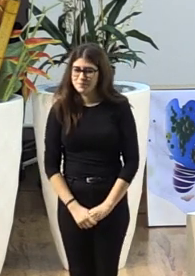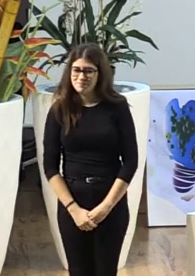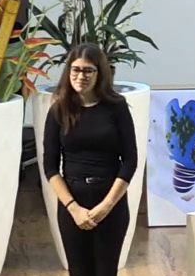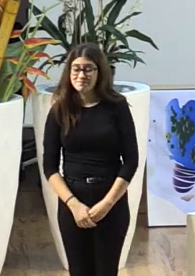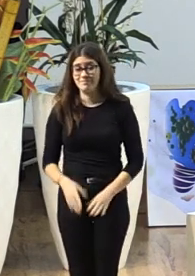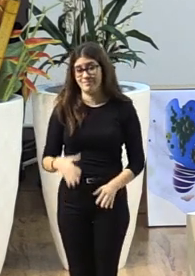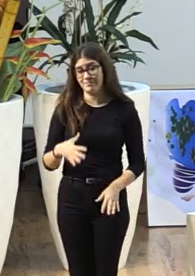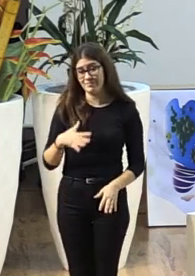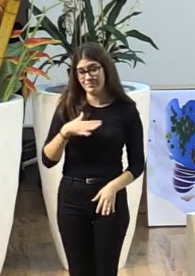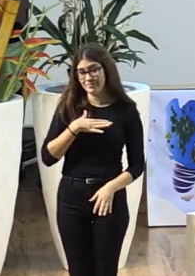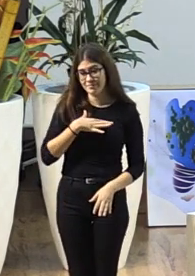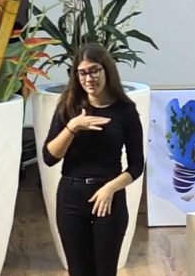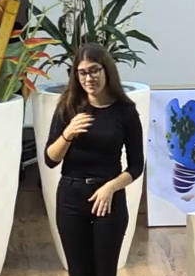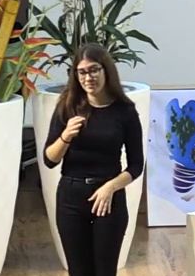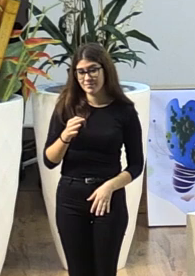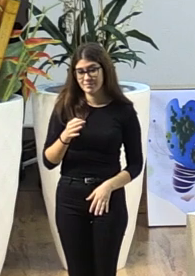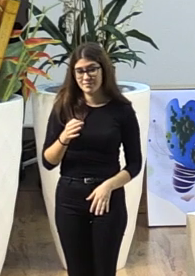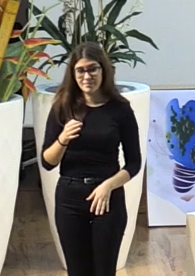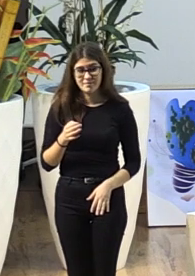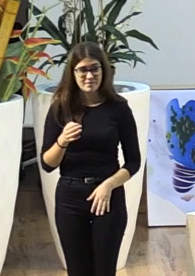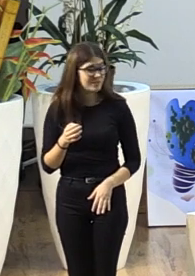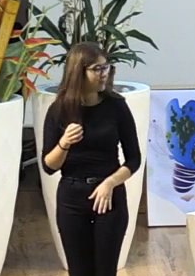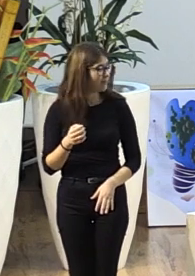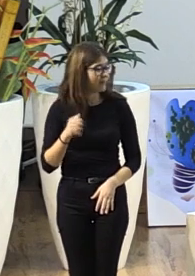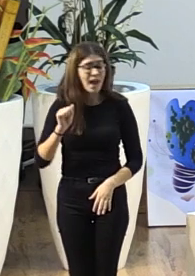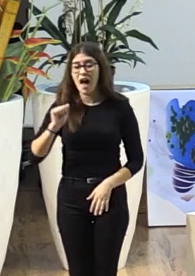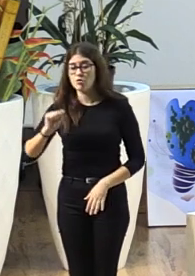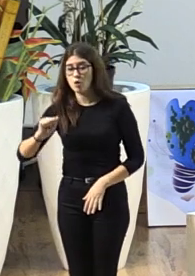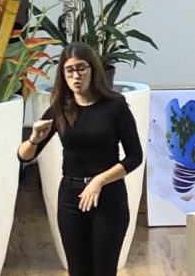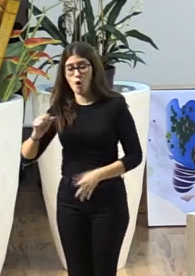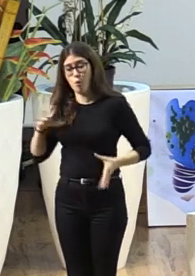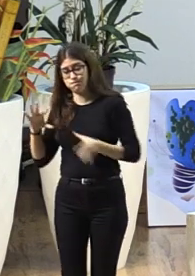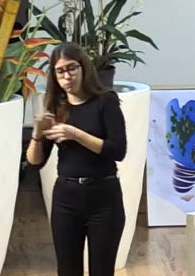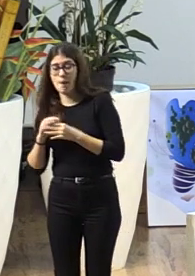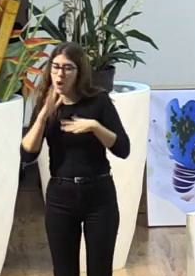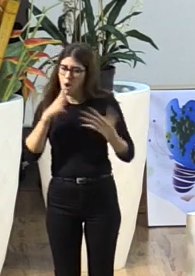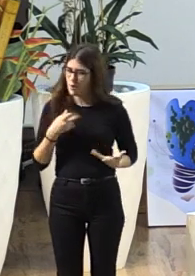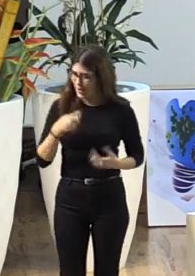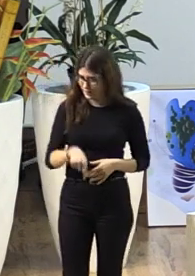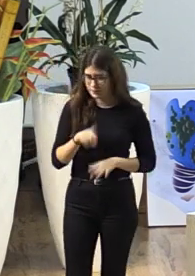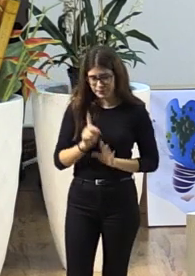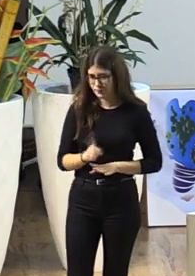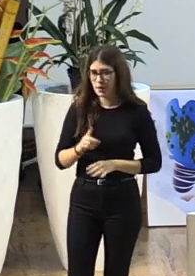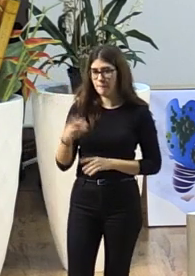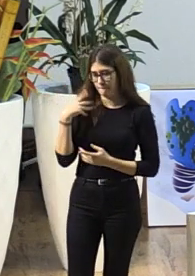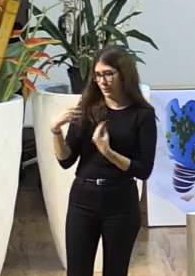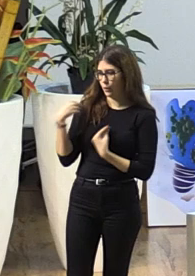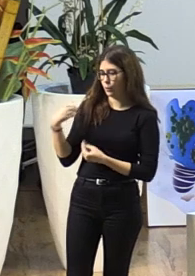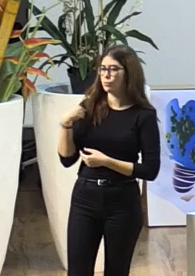Luego también polemizaré con Antonio, pero ahora aquí no. Voy a la pregunta, porque además